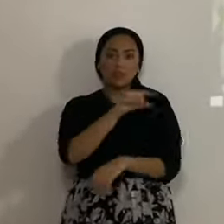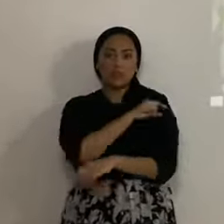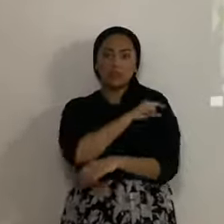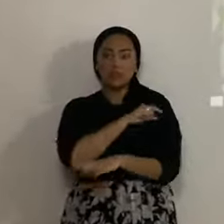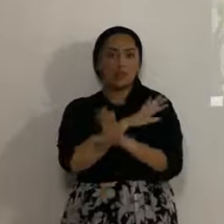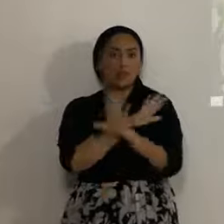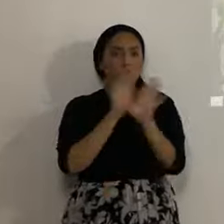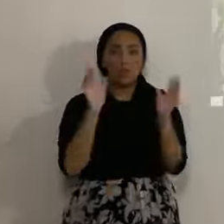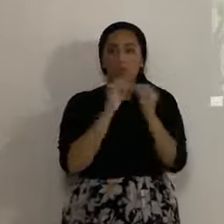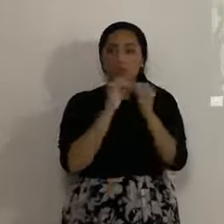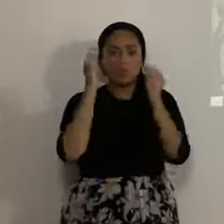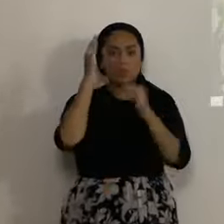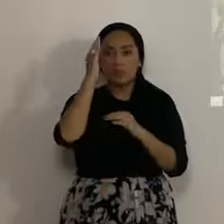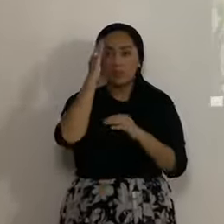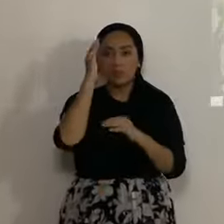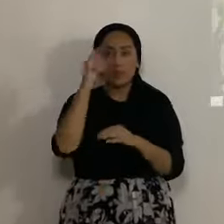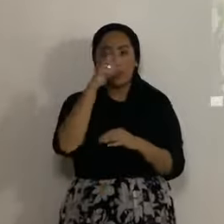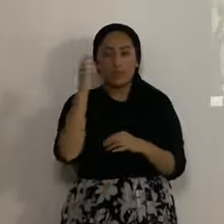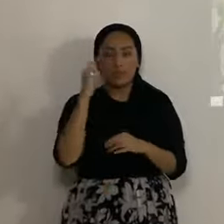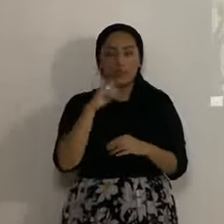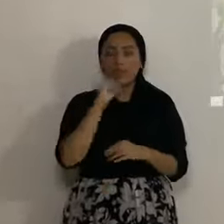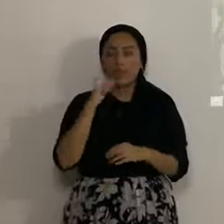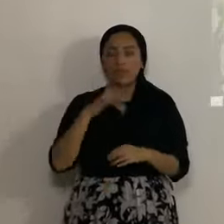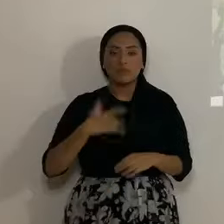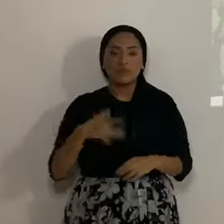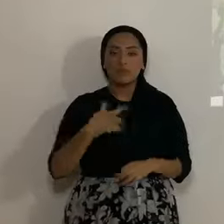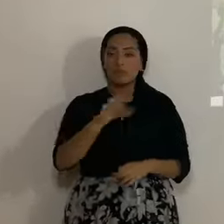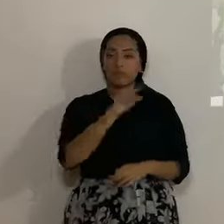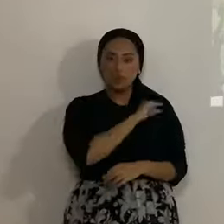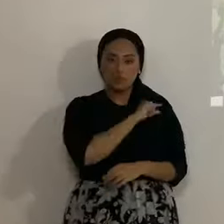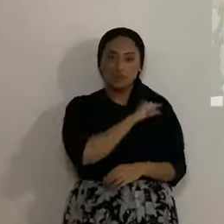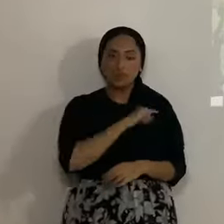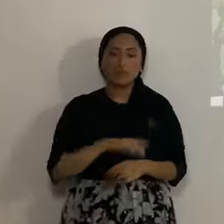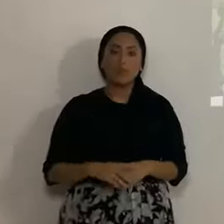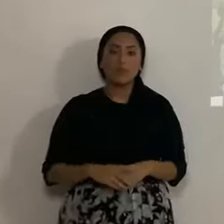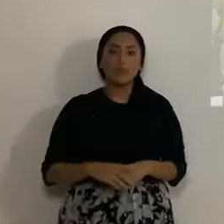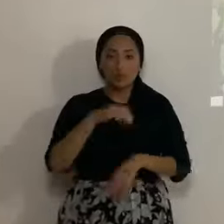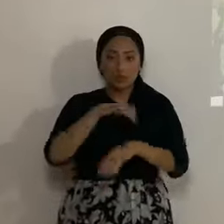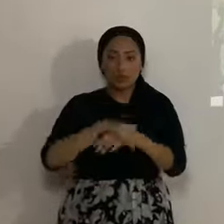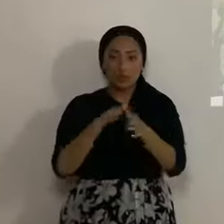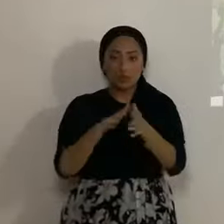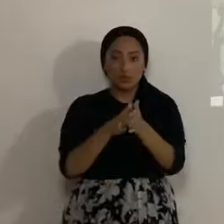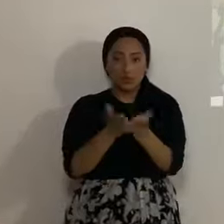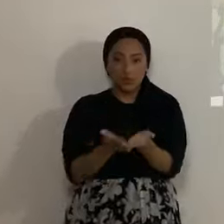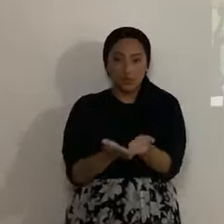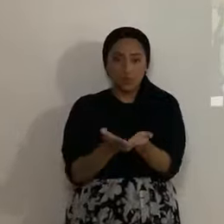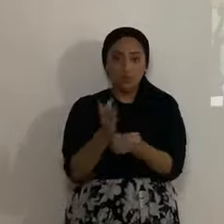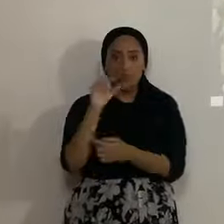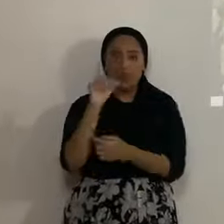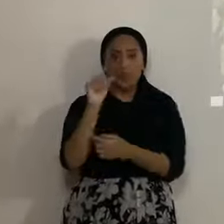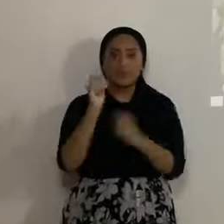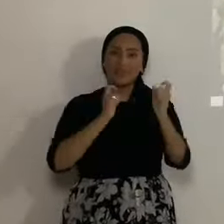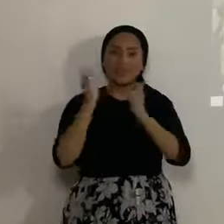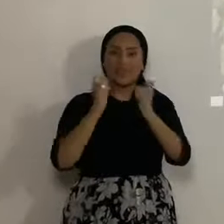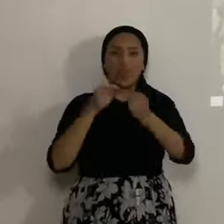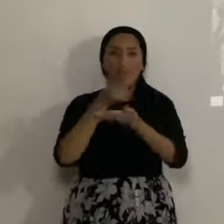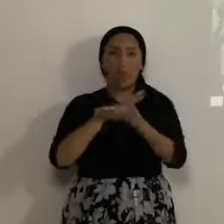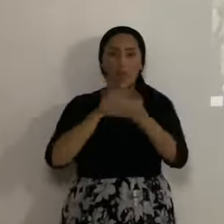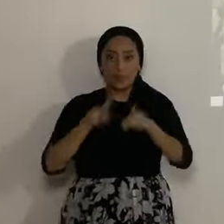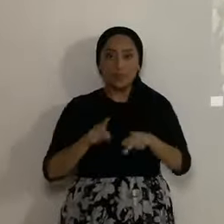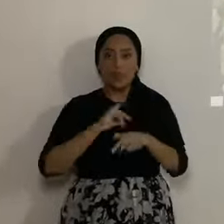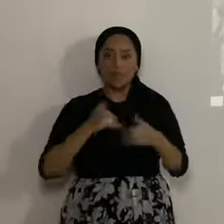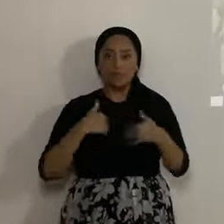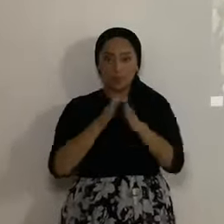ya no la toma en cuenta, porque no se siente culpable. En el libro, 20 características de un salvo,